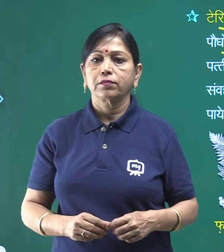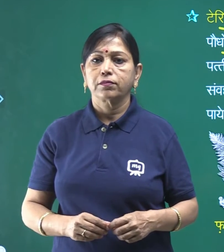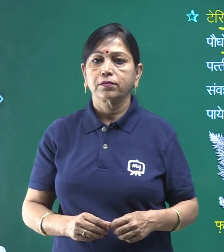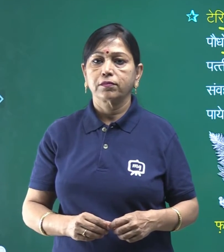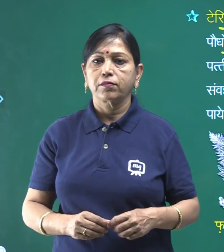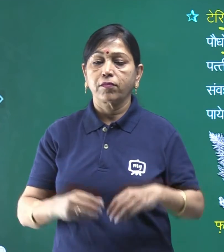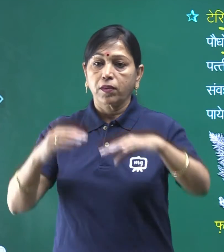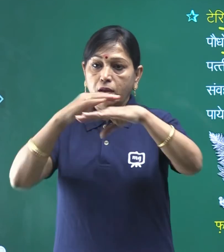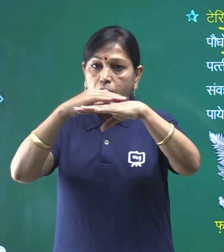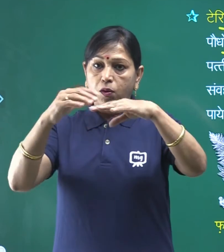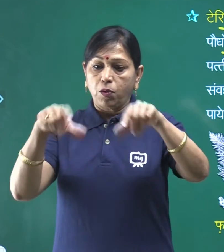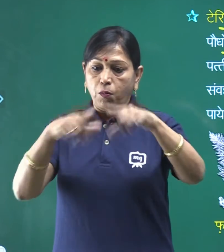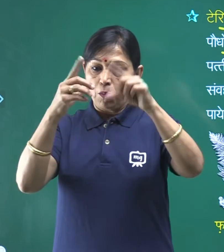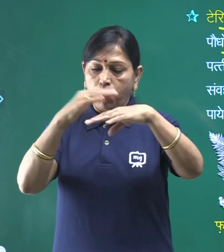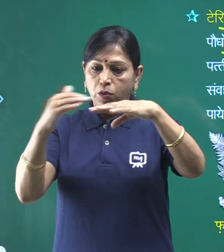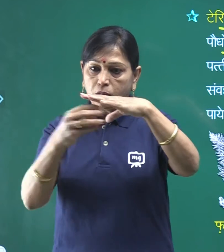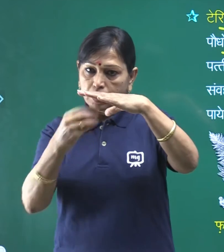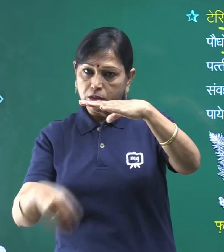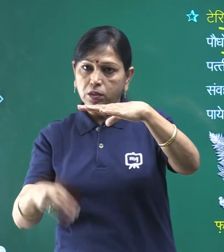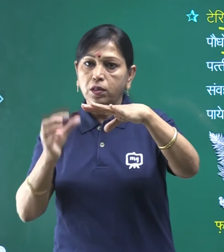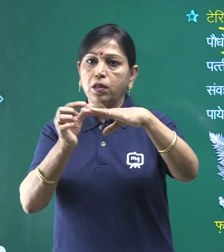जड़, तना तथा